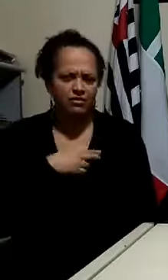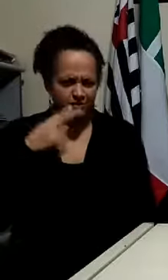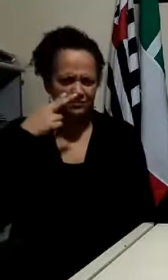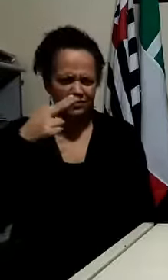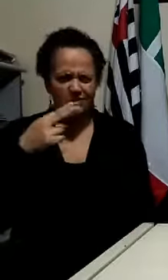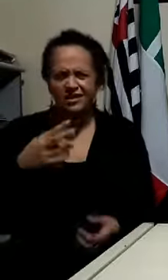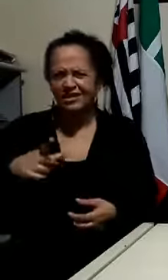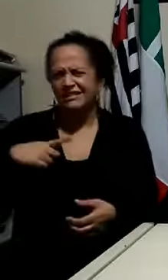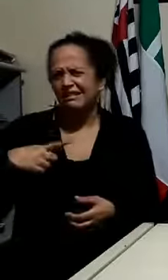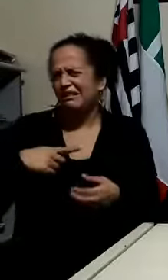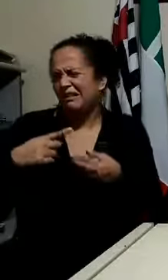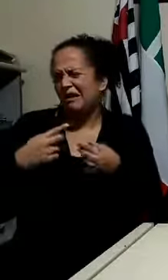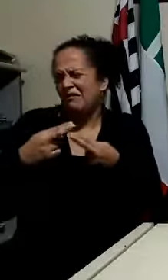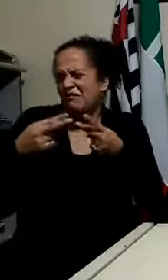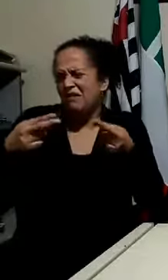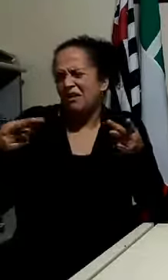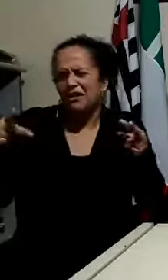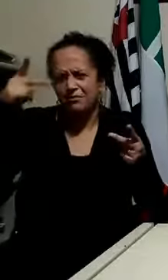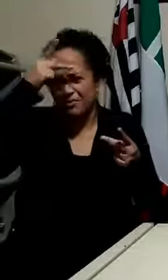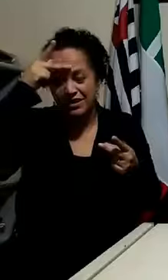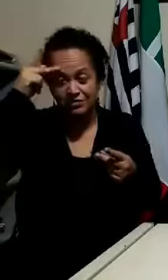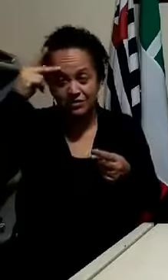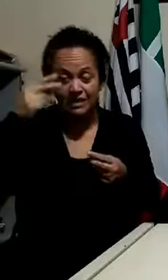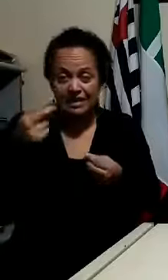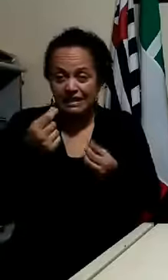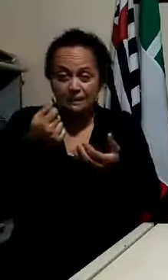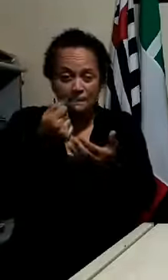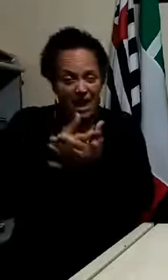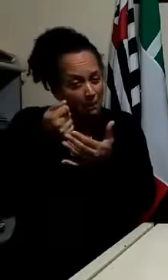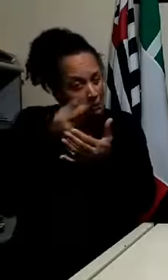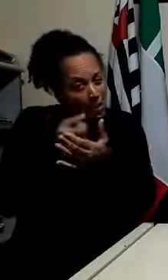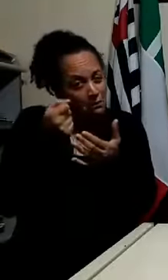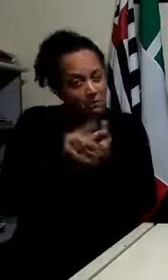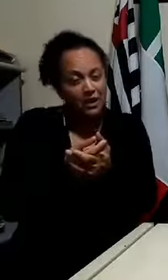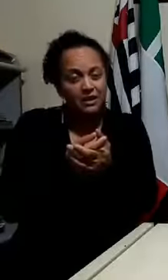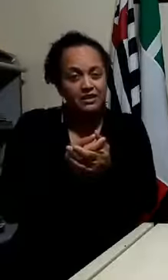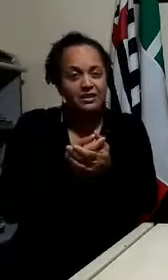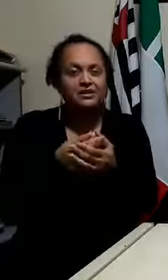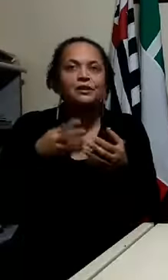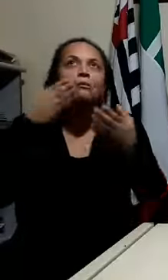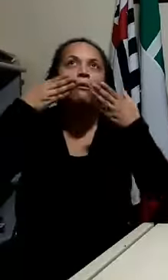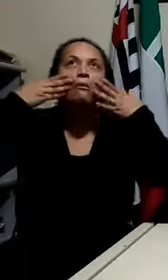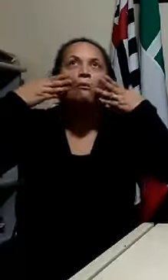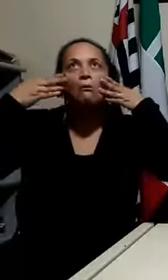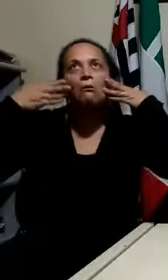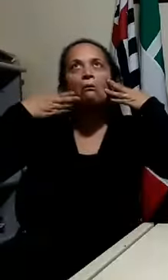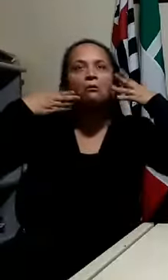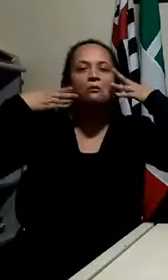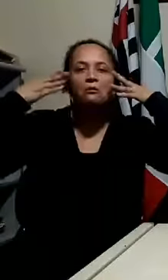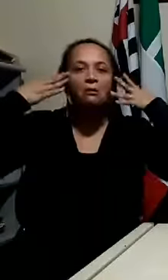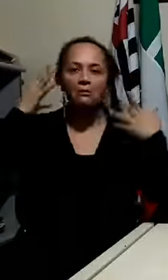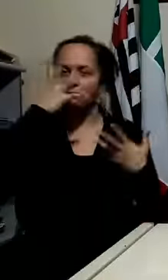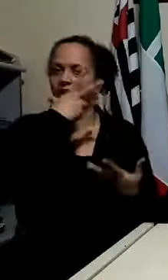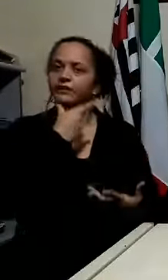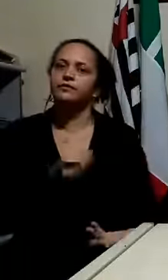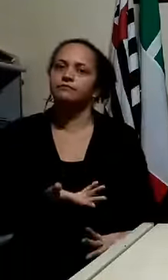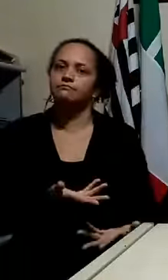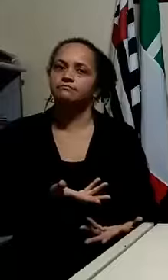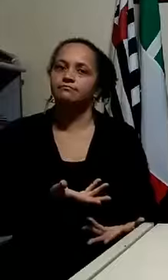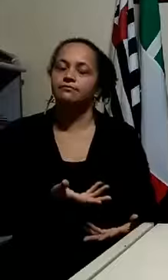60%, 70%, até 80% das suas rendas para ficar bonito esteticamente, não é?